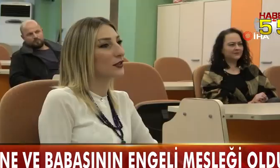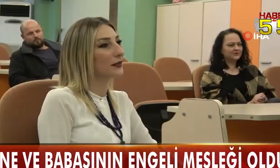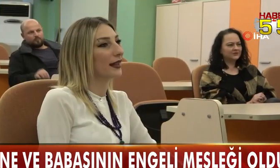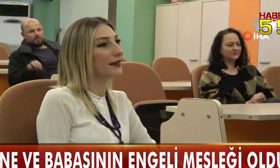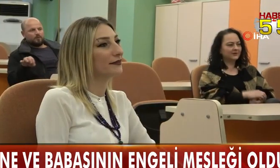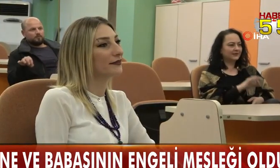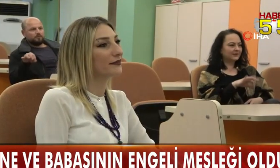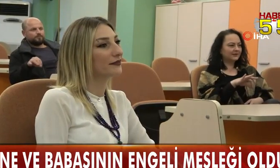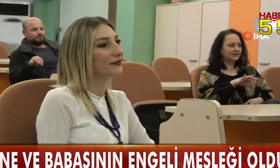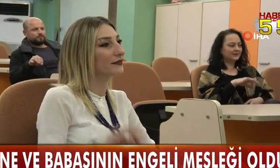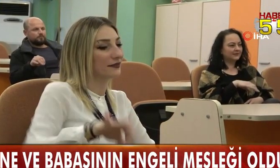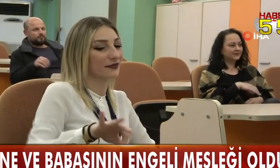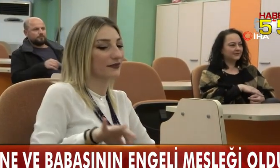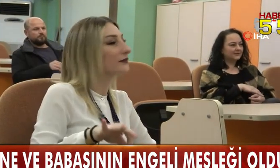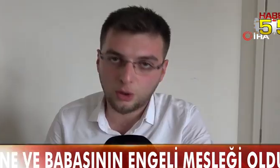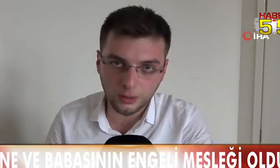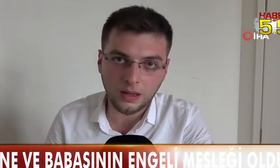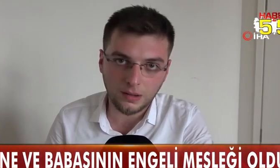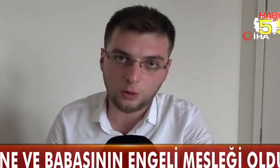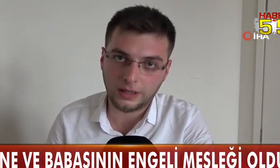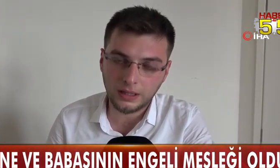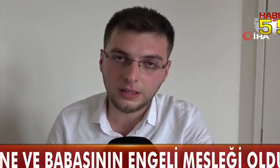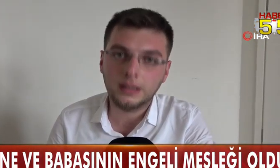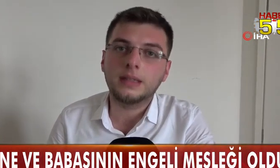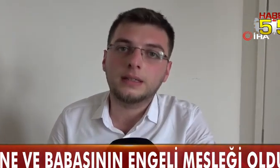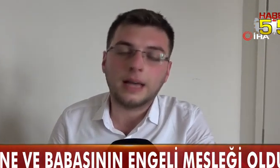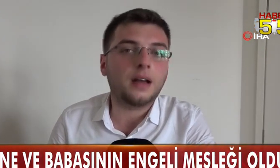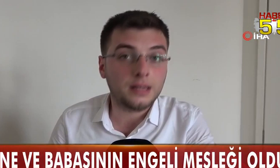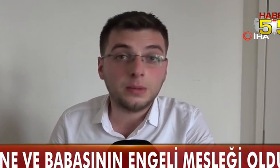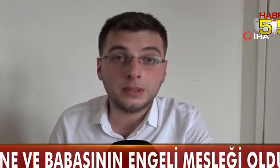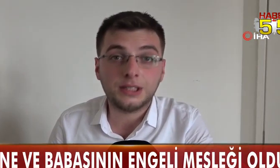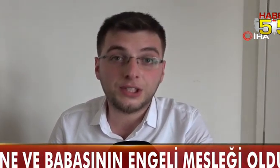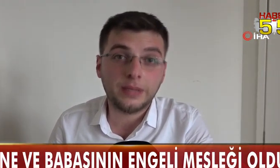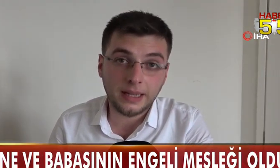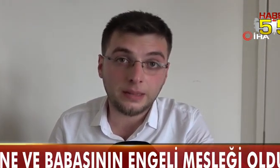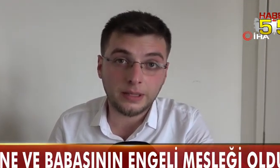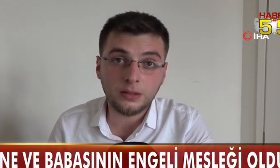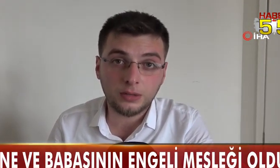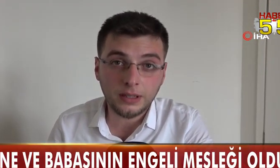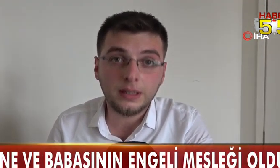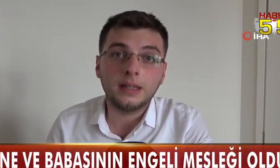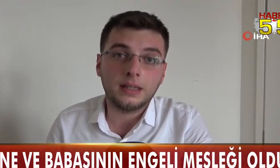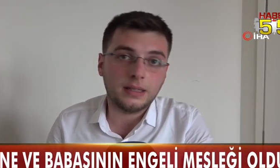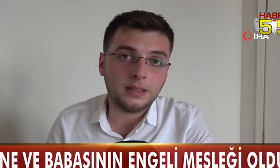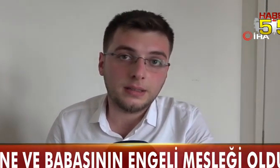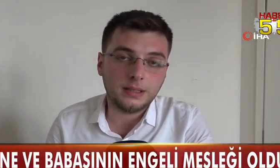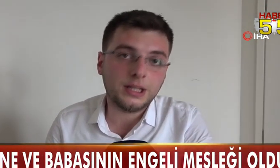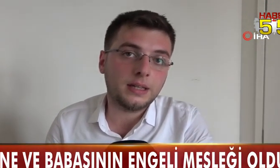de işaret dili eğitmenliği yapıyor. KODA olarak, yani anne babası işitme engelli bireyler olarak işaret